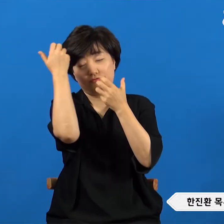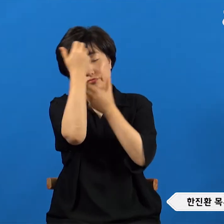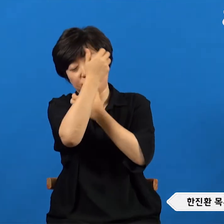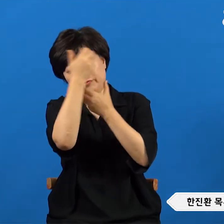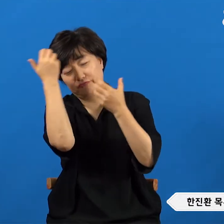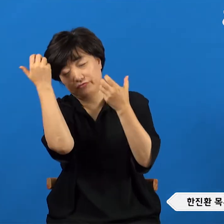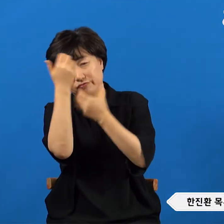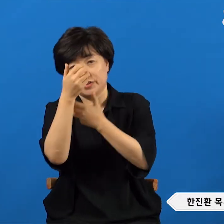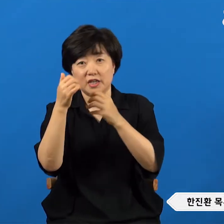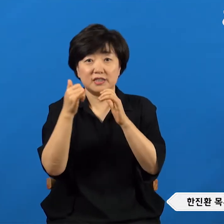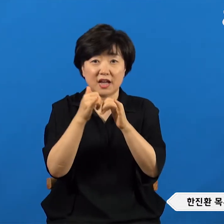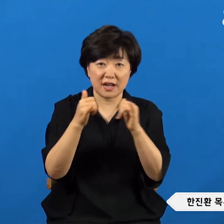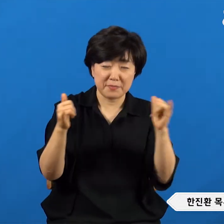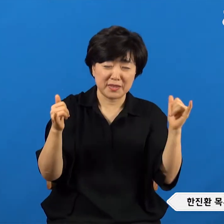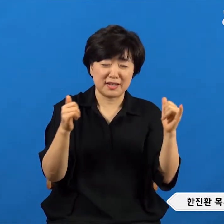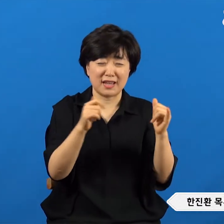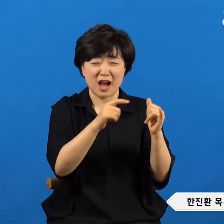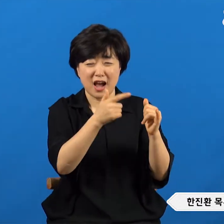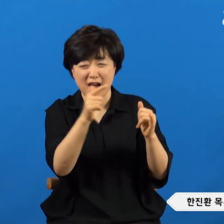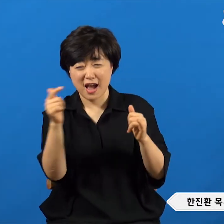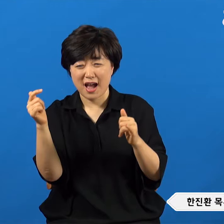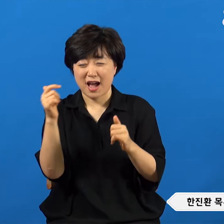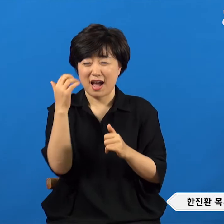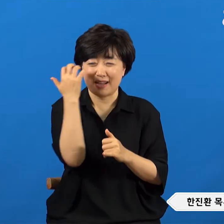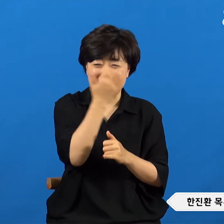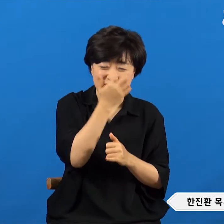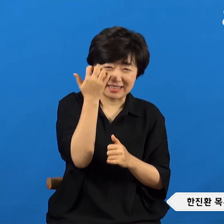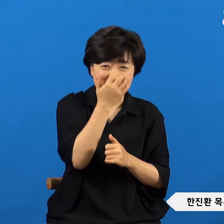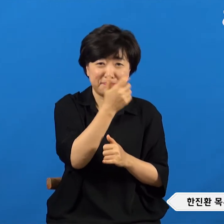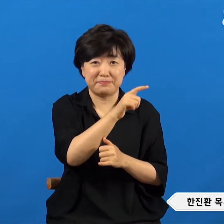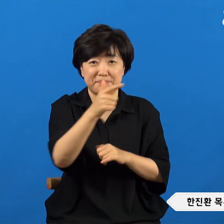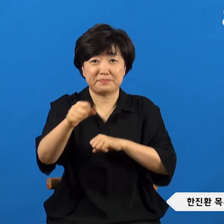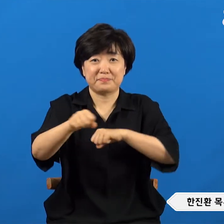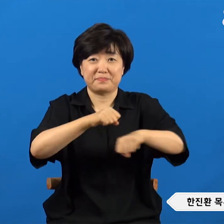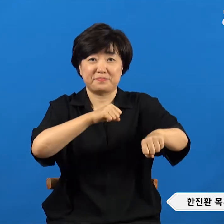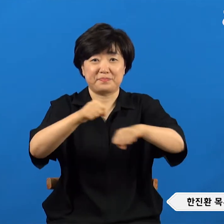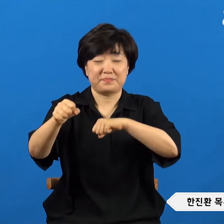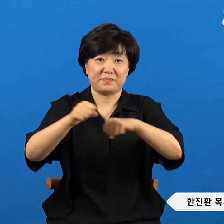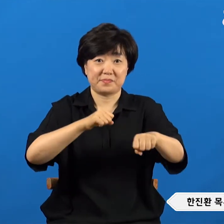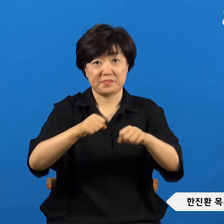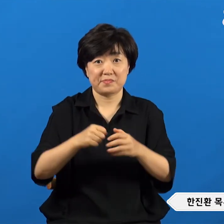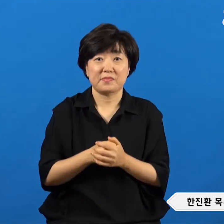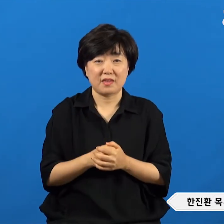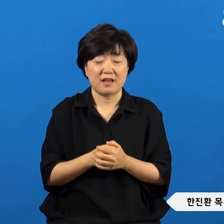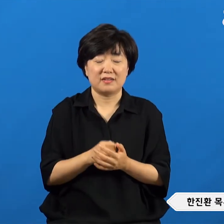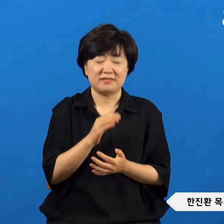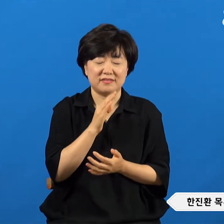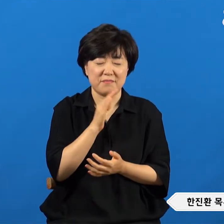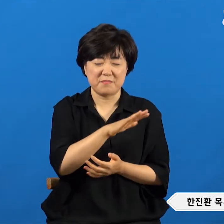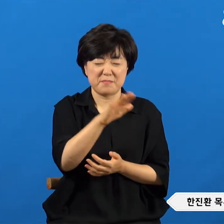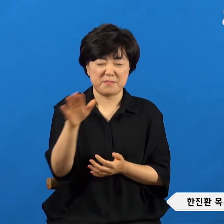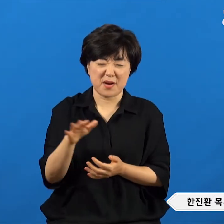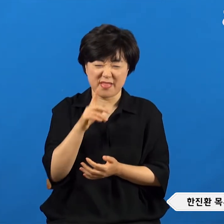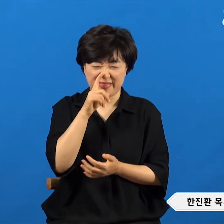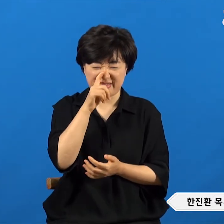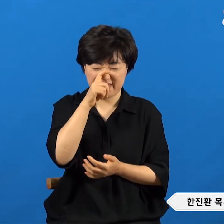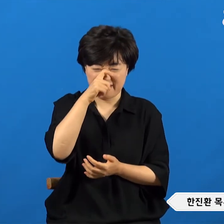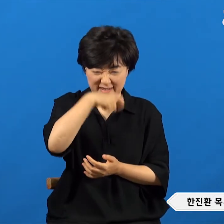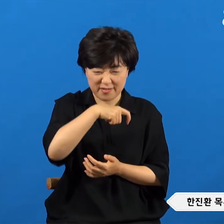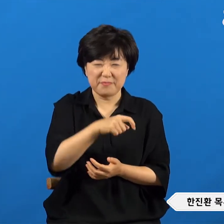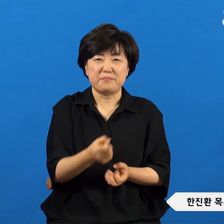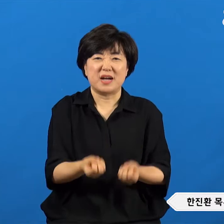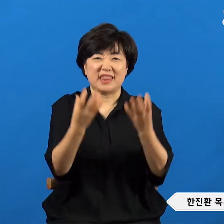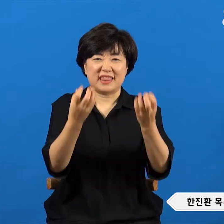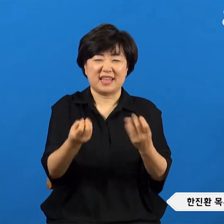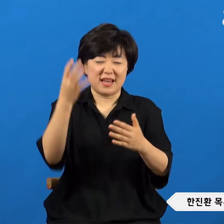사람들이 온갖 음탕한 짓을 자행하는 그런 주지육림의 질퍽한